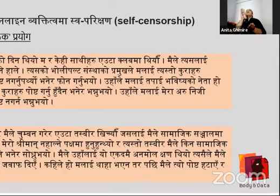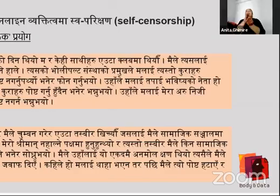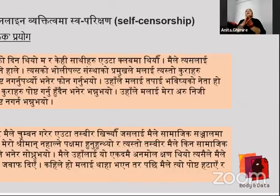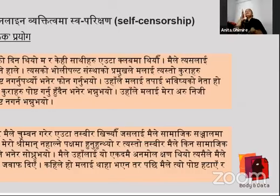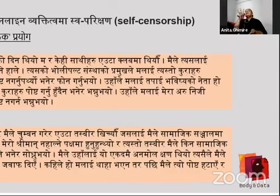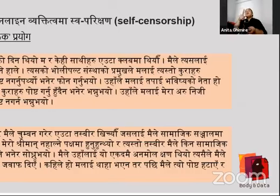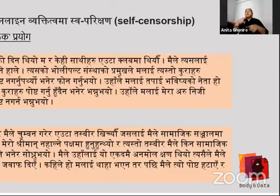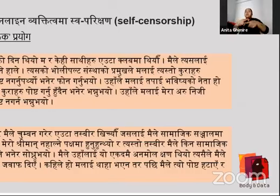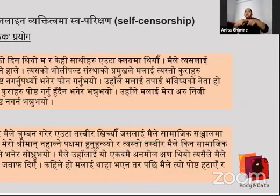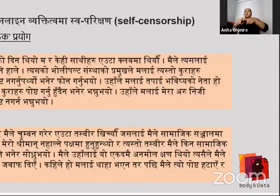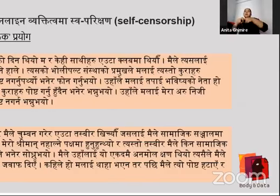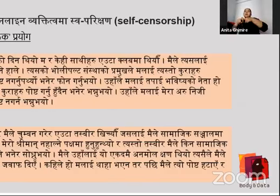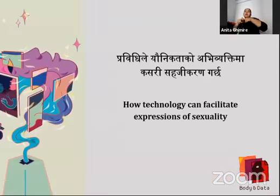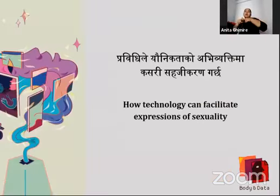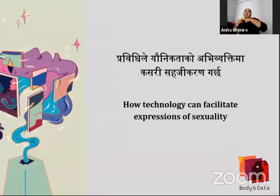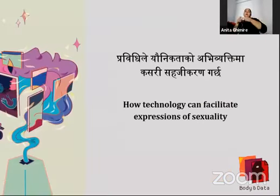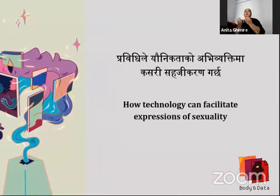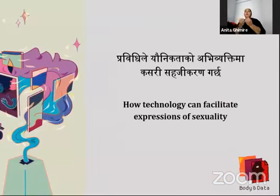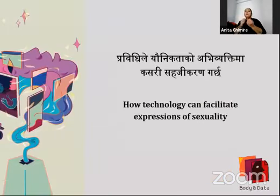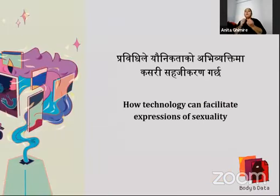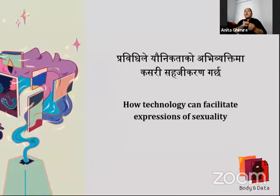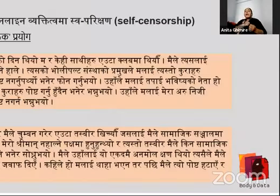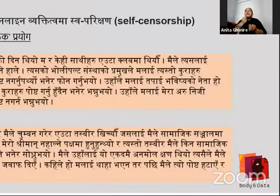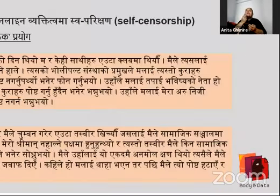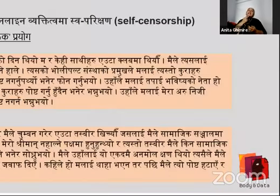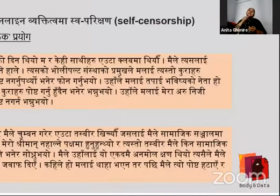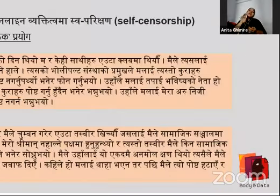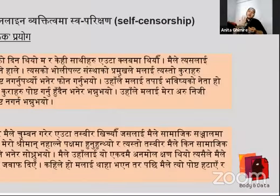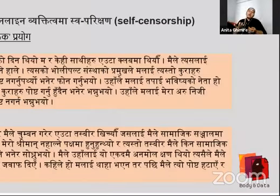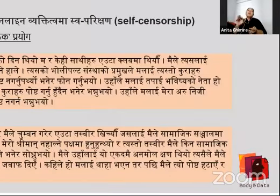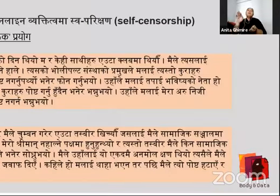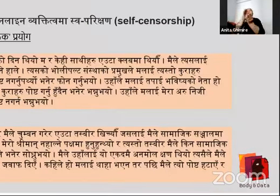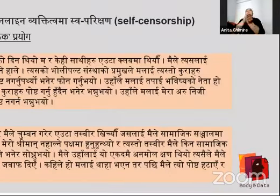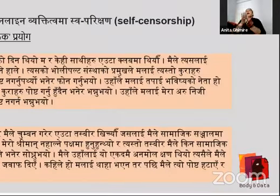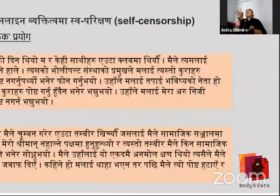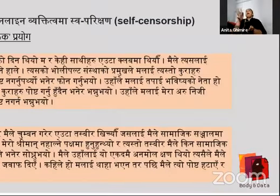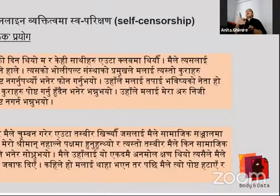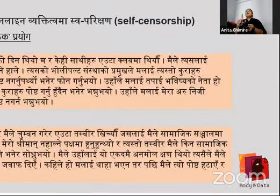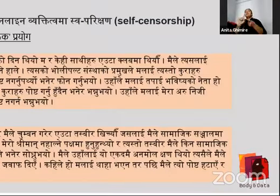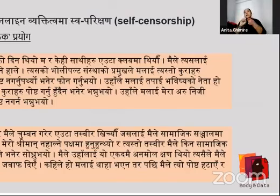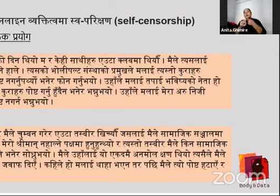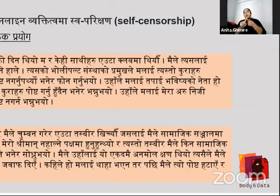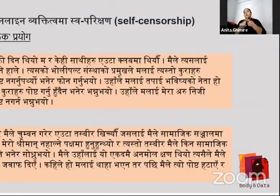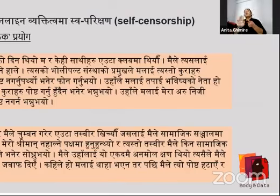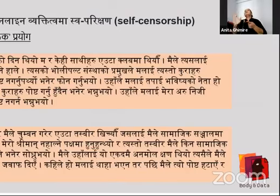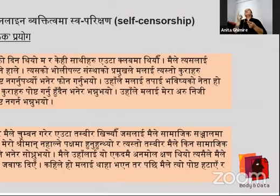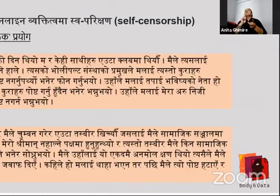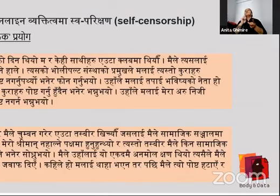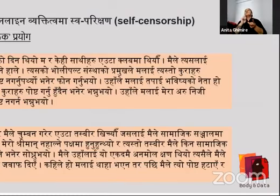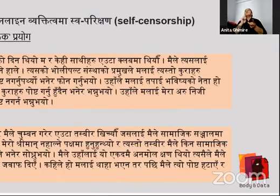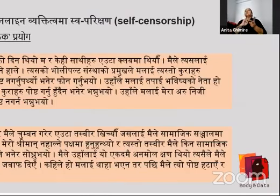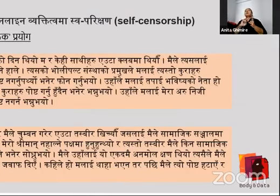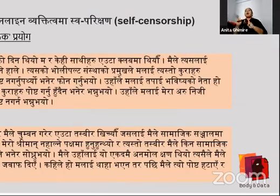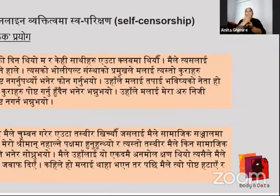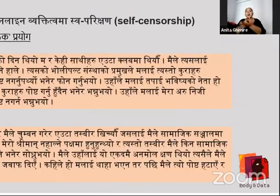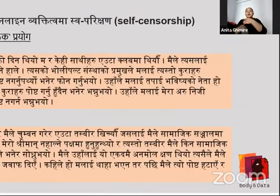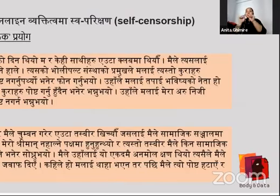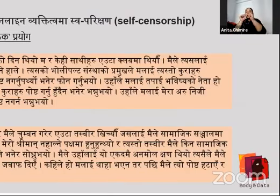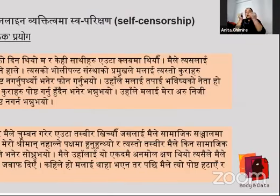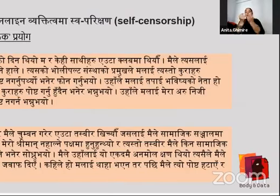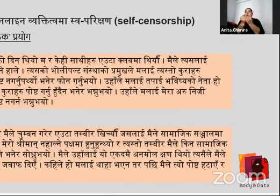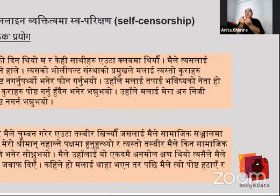भन्ने देखियो। अर्को चाहिँ यसमै जोडेर कस्तो पनि कुरा आउँछ भने, अपाङ्गता क्षेत्रभित्र एज एक्टिभिस्ट भएर काम